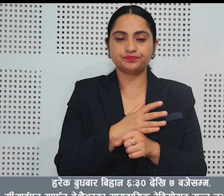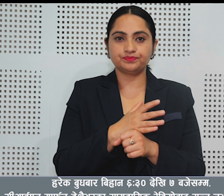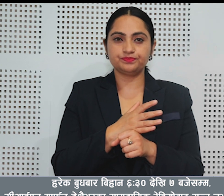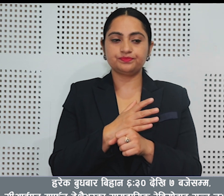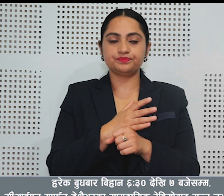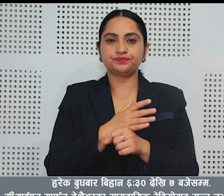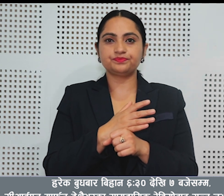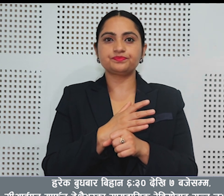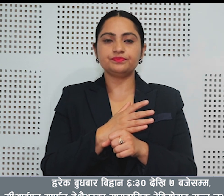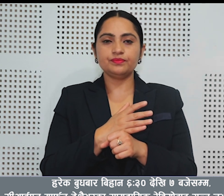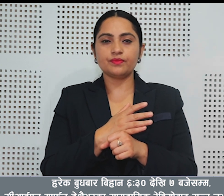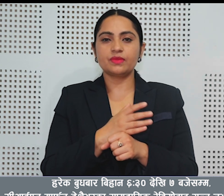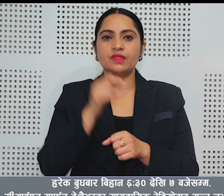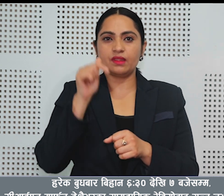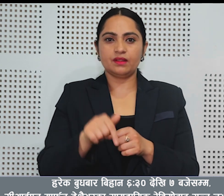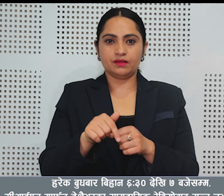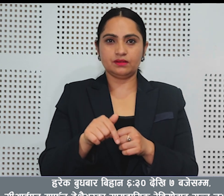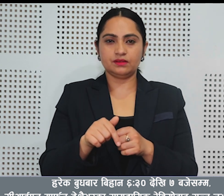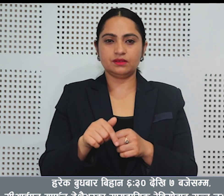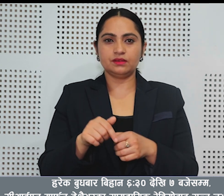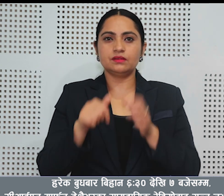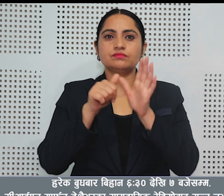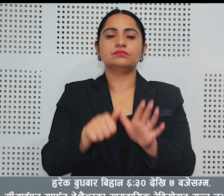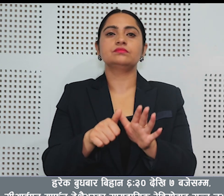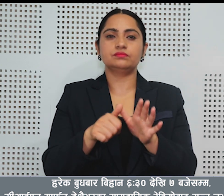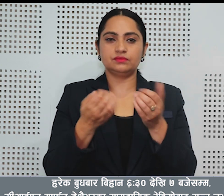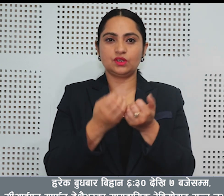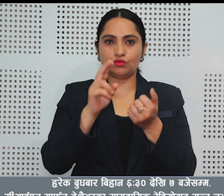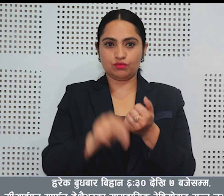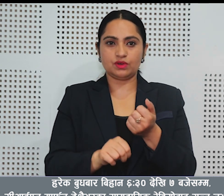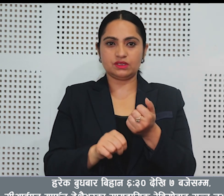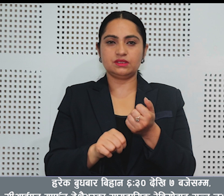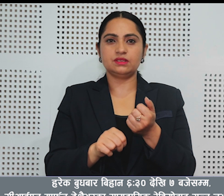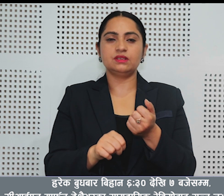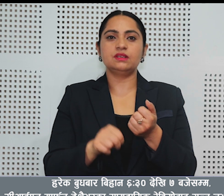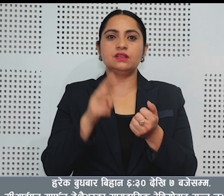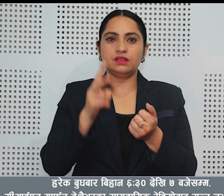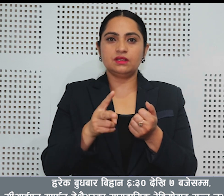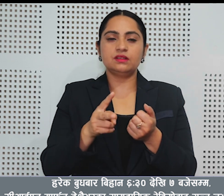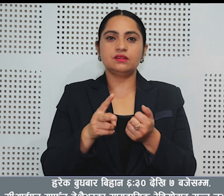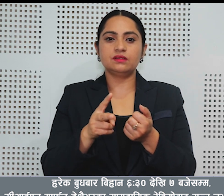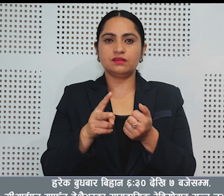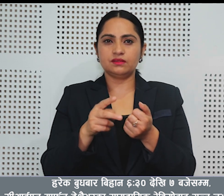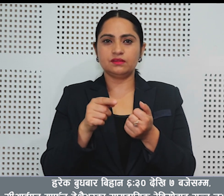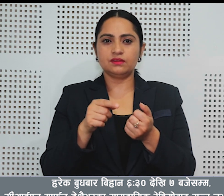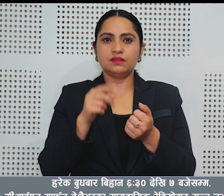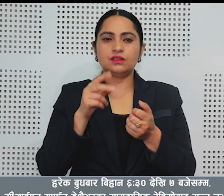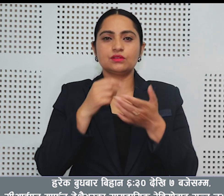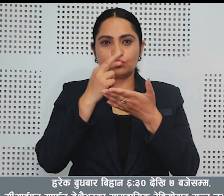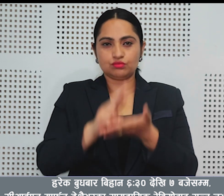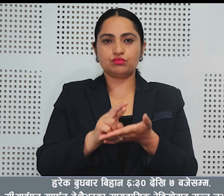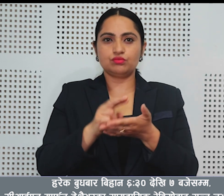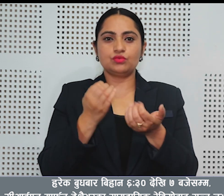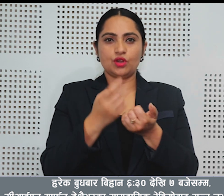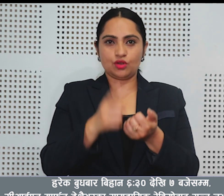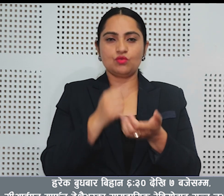आइसकेपछि रेस्पोन्स गर्नुपर्छ होइन। अब त्यो रेस्पोन्स गर्दा तथा खोज तथा रेस्पोन्स पनि पहिलो चरण भनेको खोज तथा उद्धार हो।